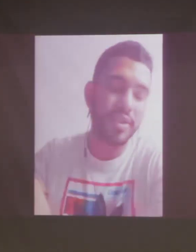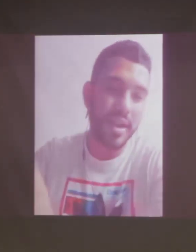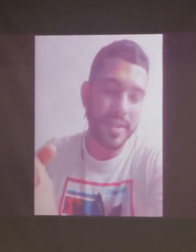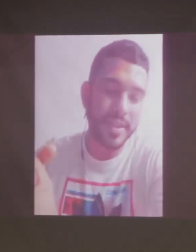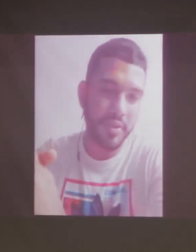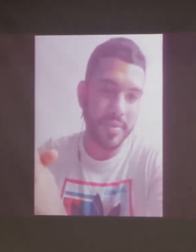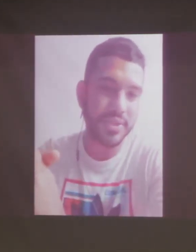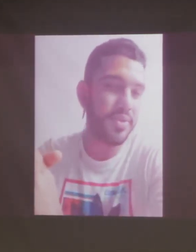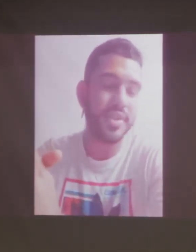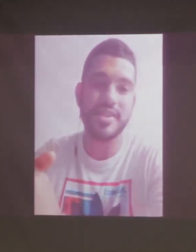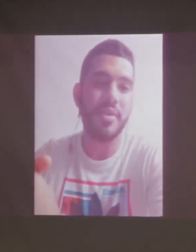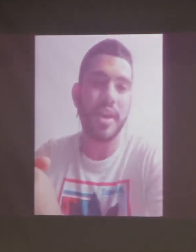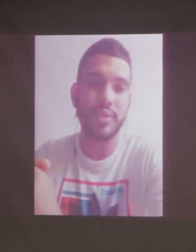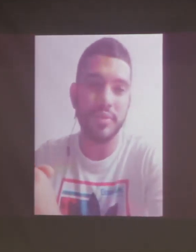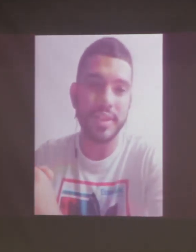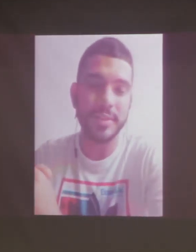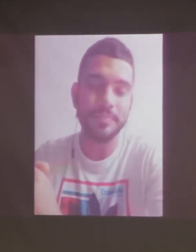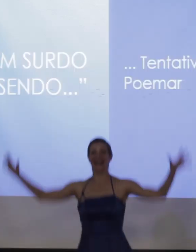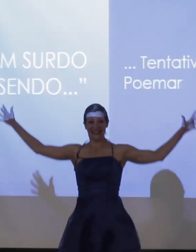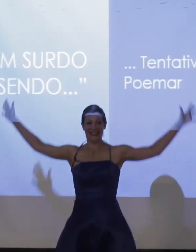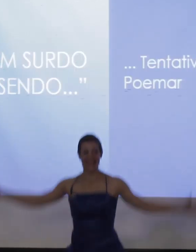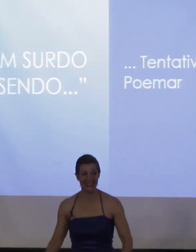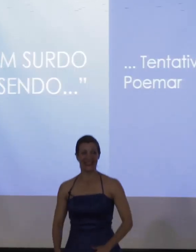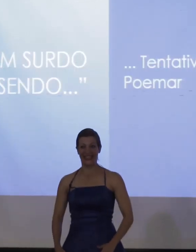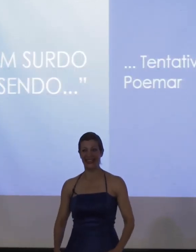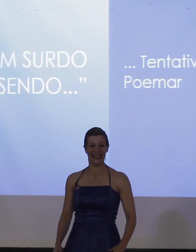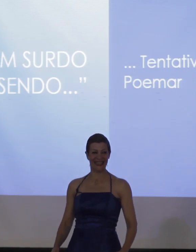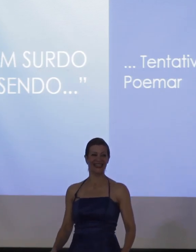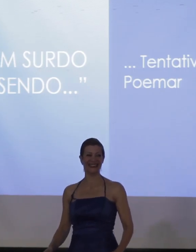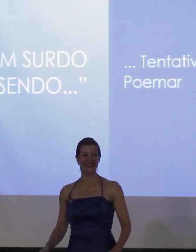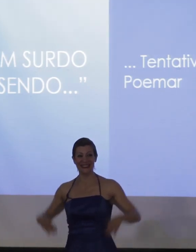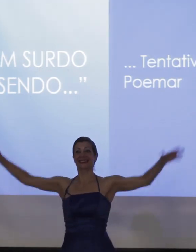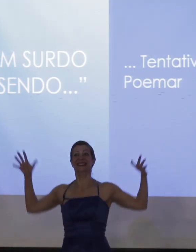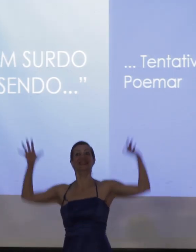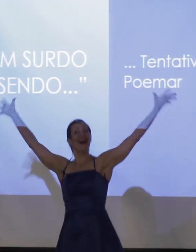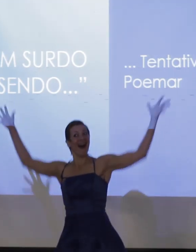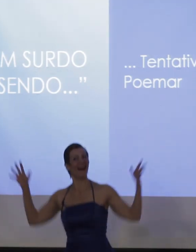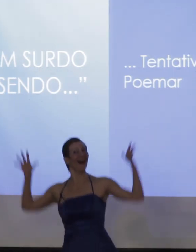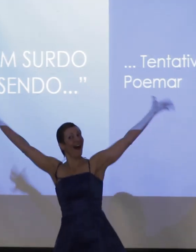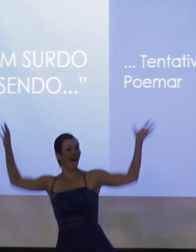programação conta com professores atuantes em diversas áreas, principalmente na dança.